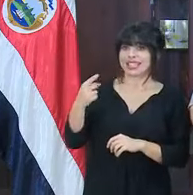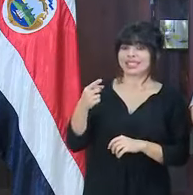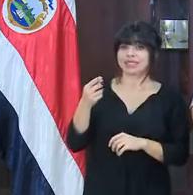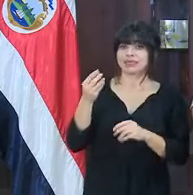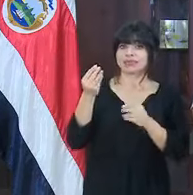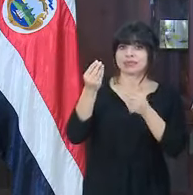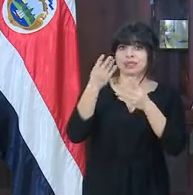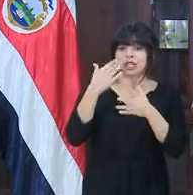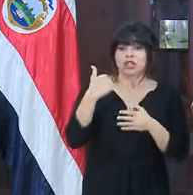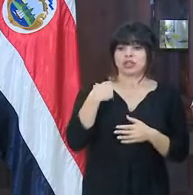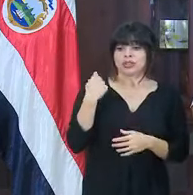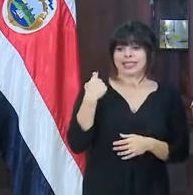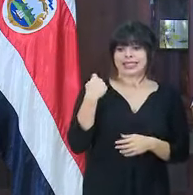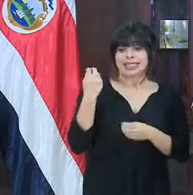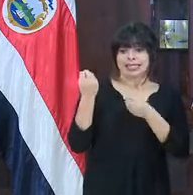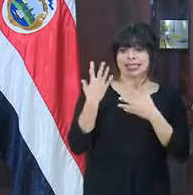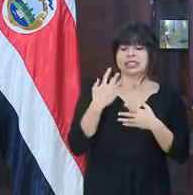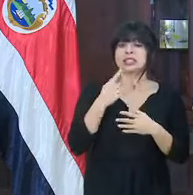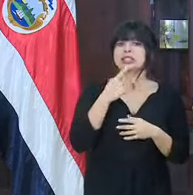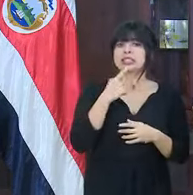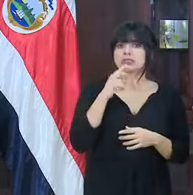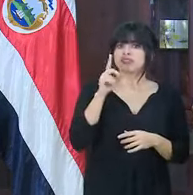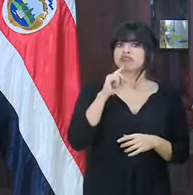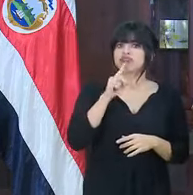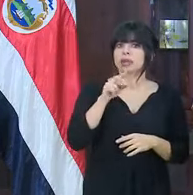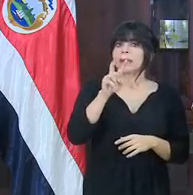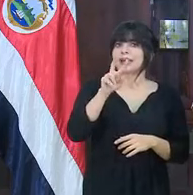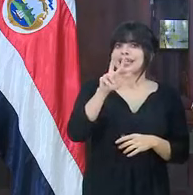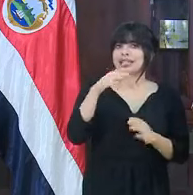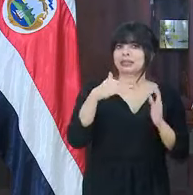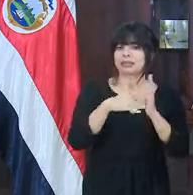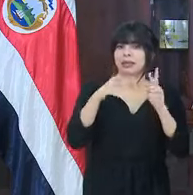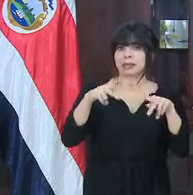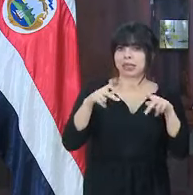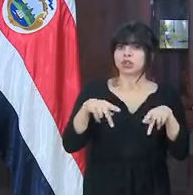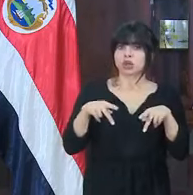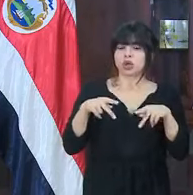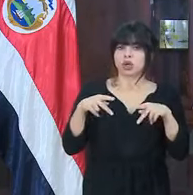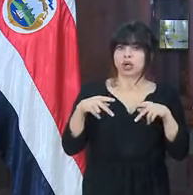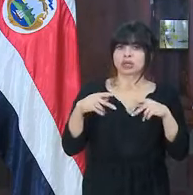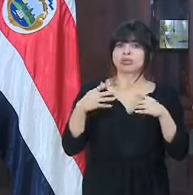dato que tengo recientemente es de efectivamente 23.000 personas